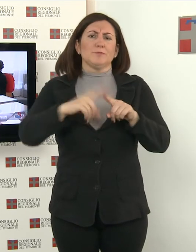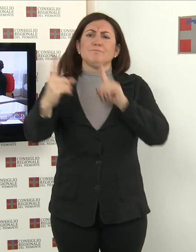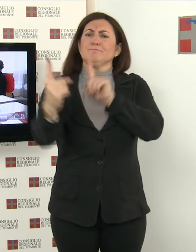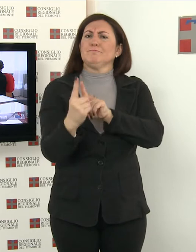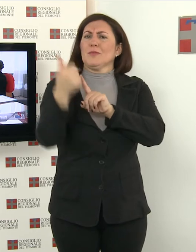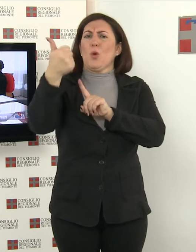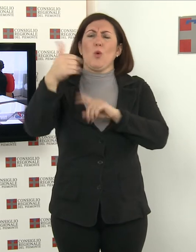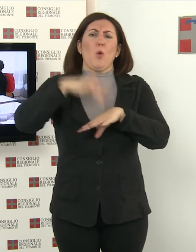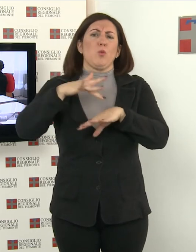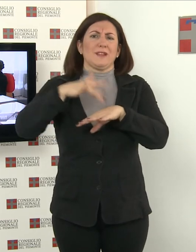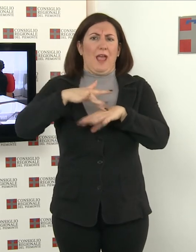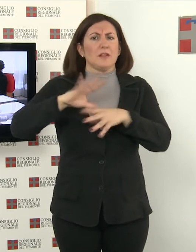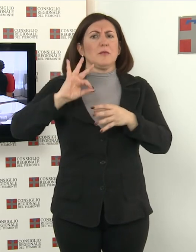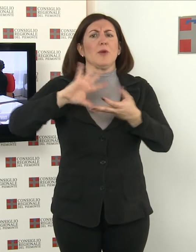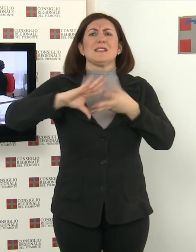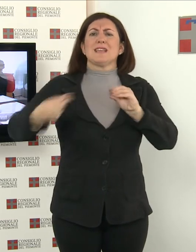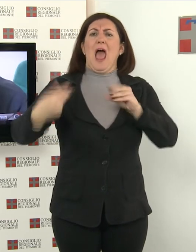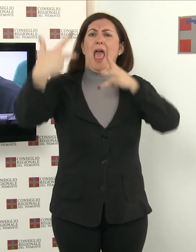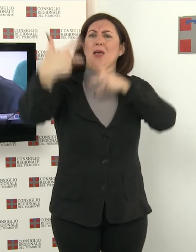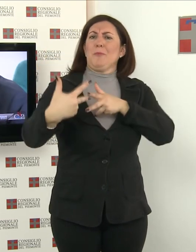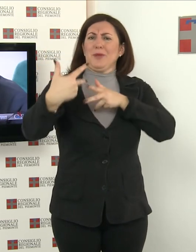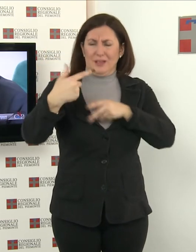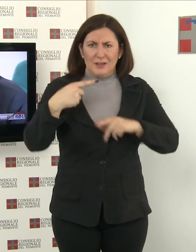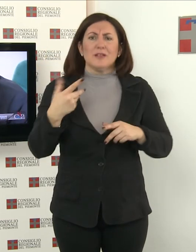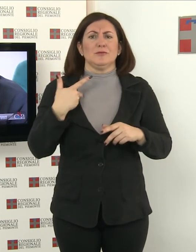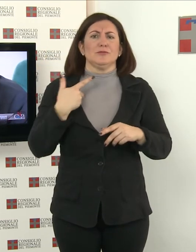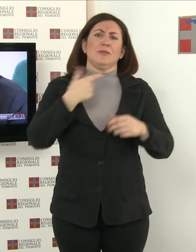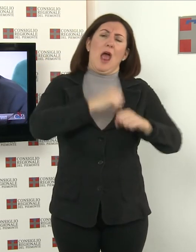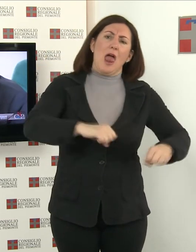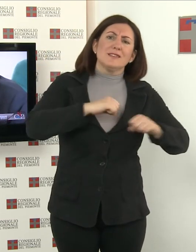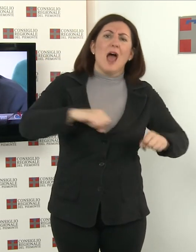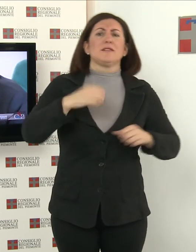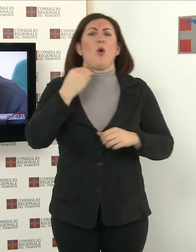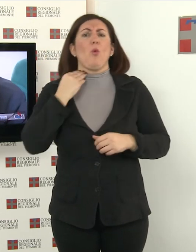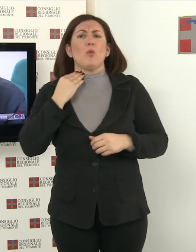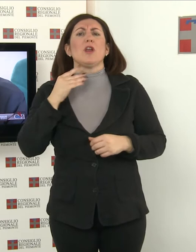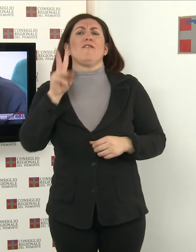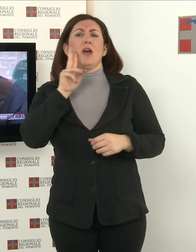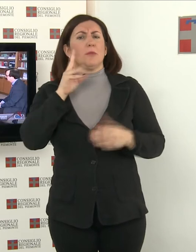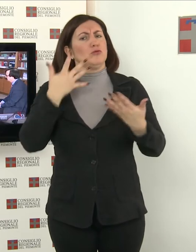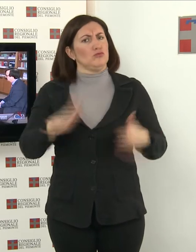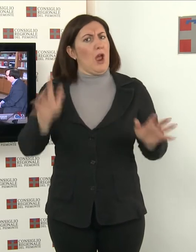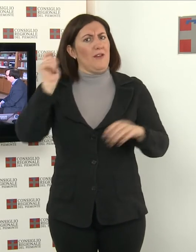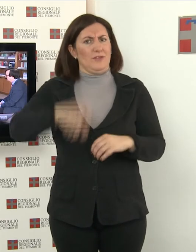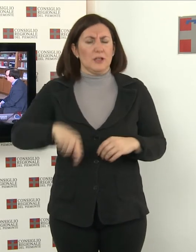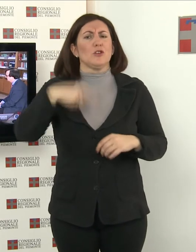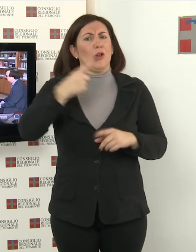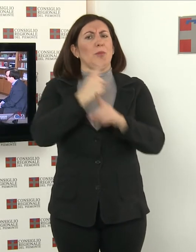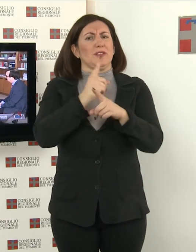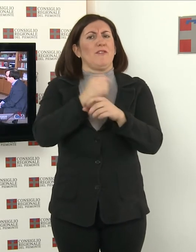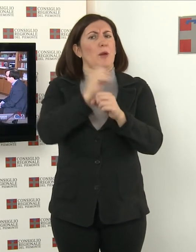relazioni con il pubblico della regione di Alessandria cuneio e Verbania e verrà poi esteso a tutto il Piemonte grazie a questa tecnologia